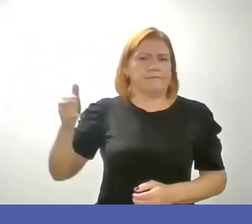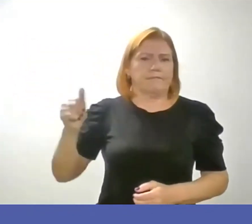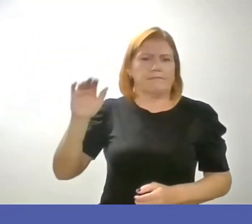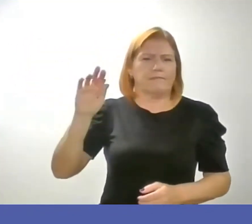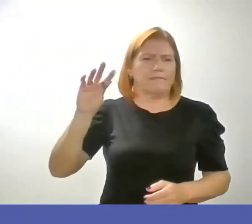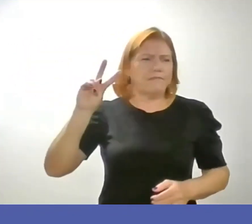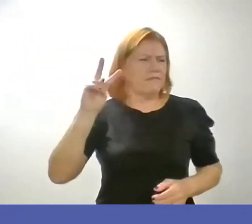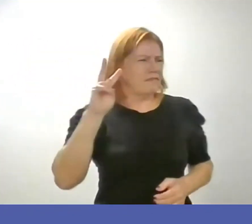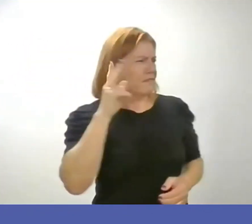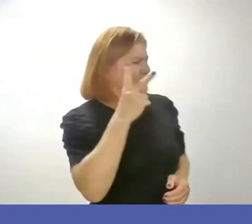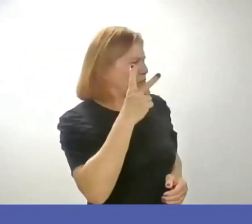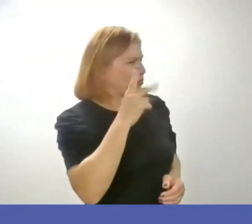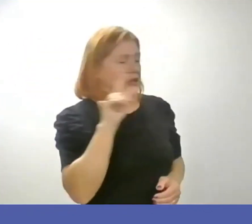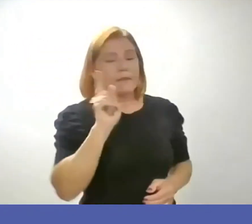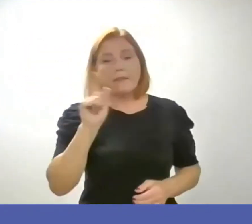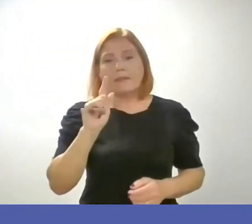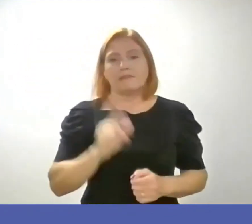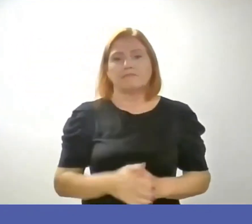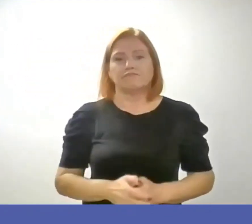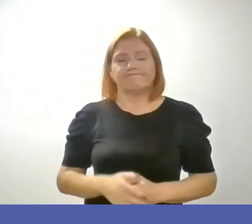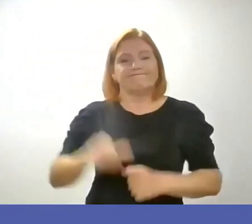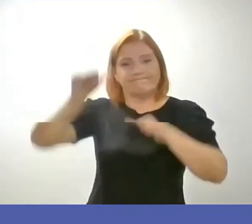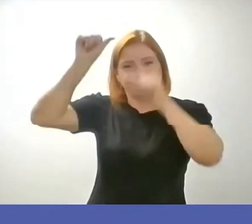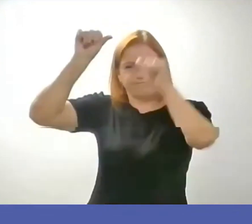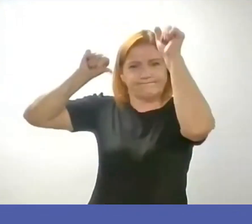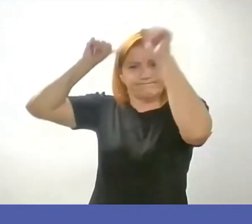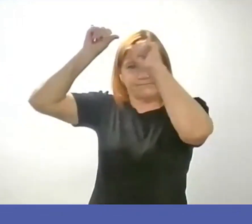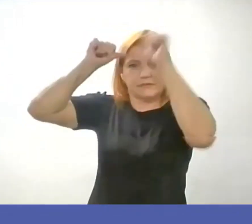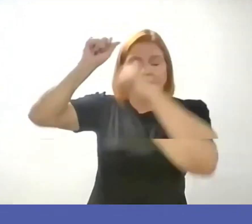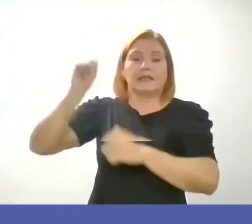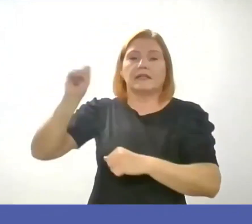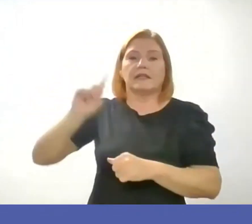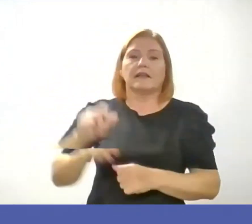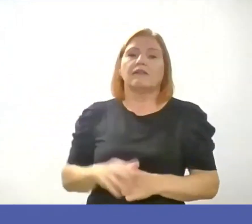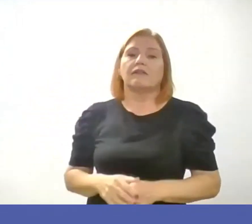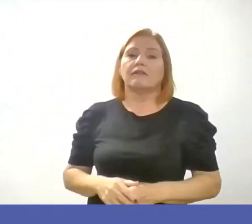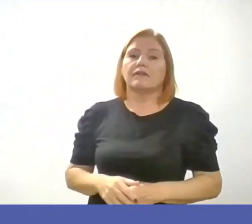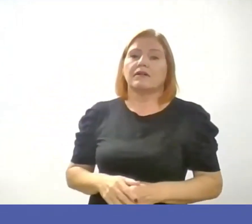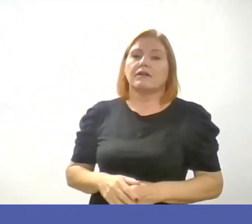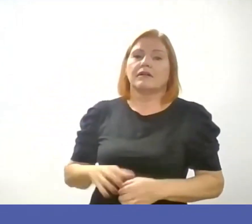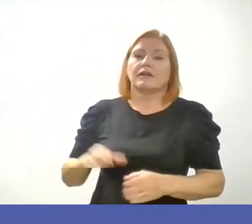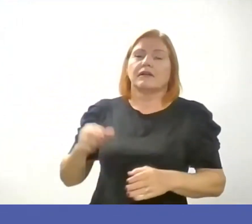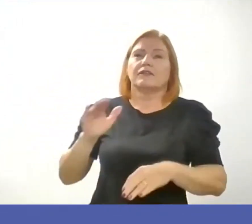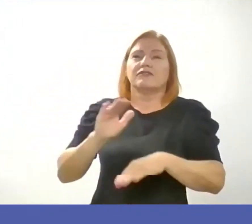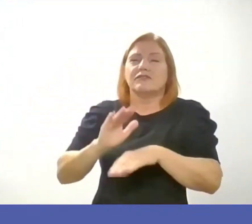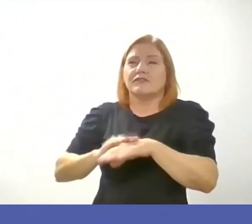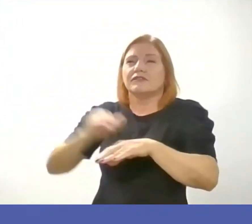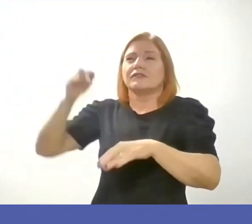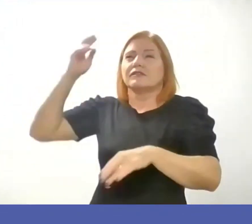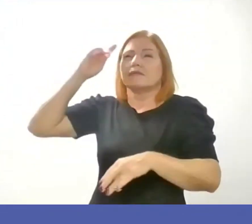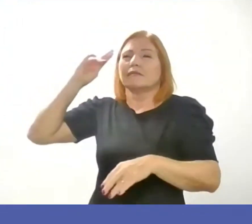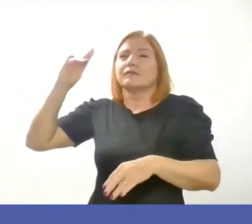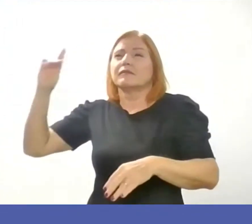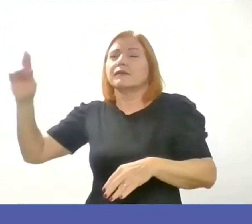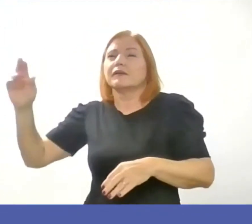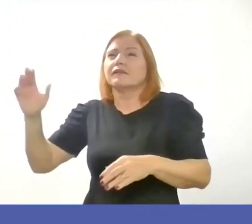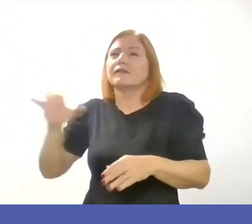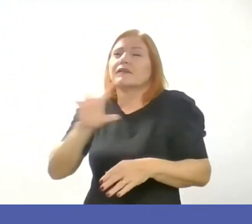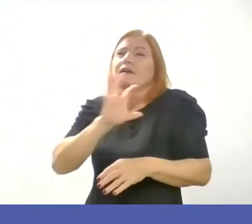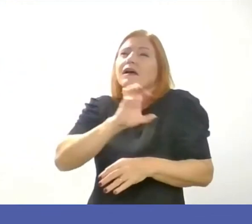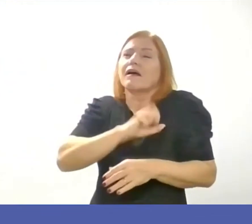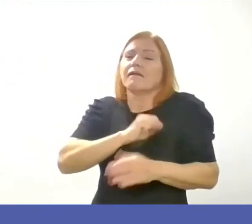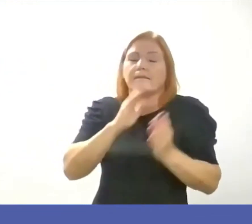Invocando o nome do Senhor e amando a sua palavra, somos a igreja em Filadélfia, que tem pouca